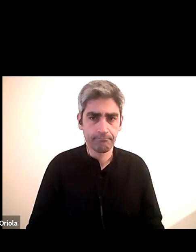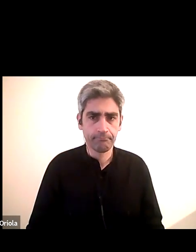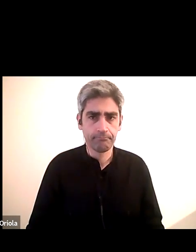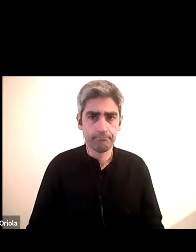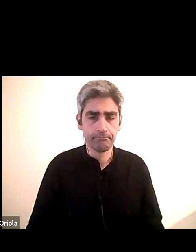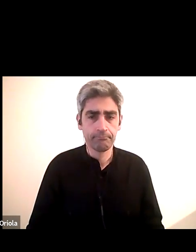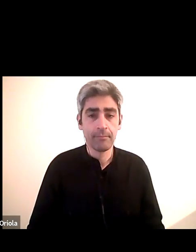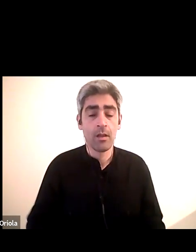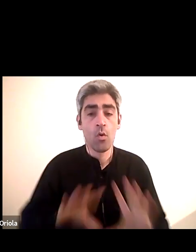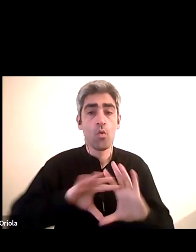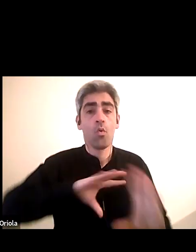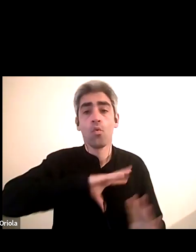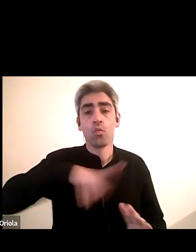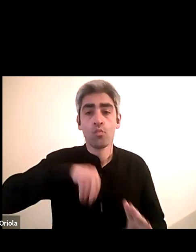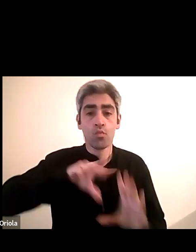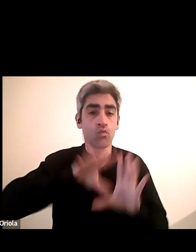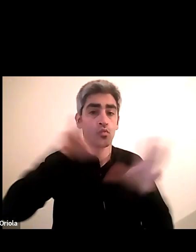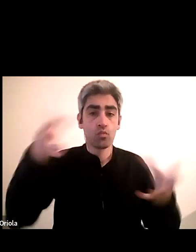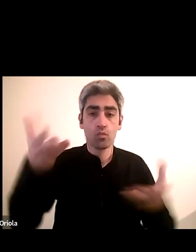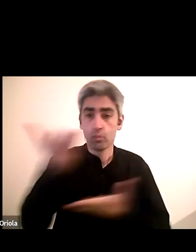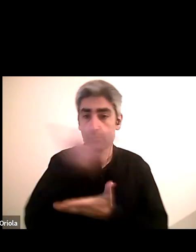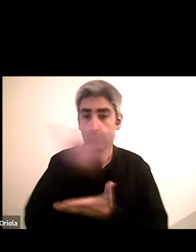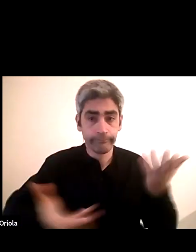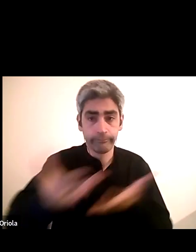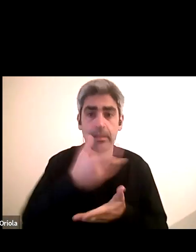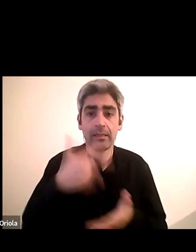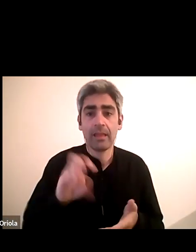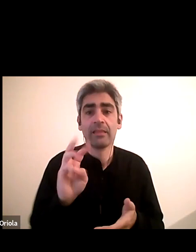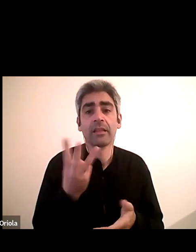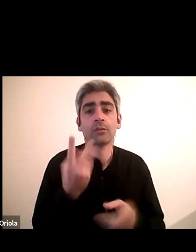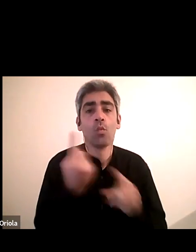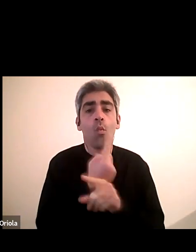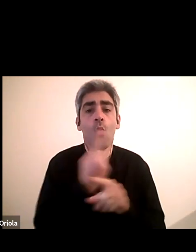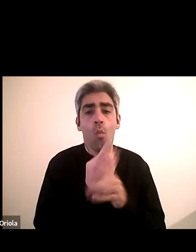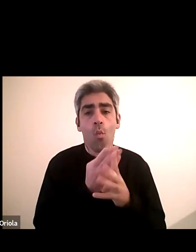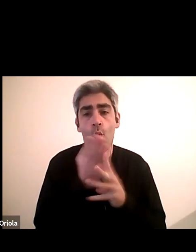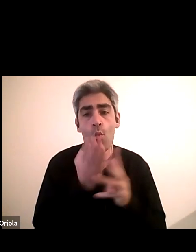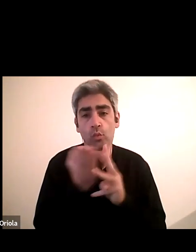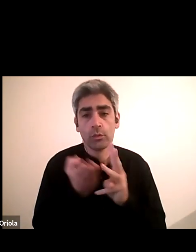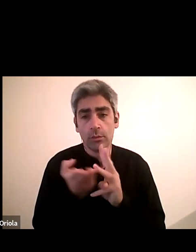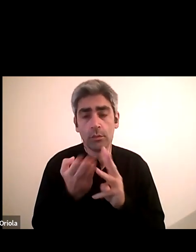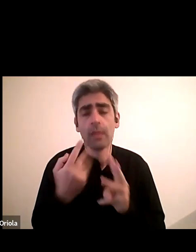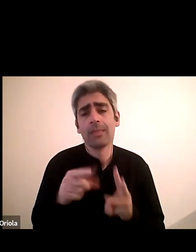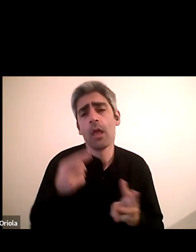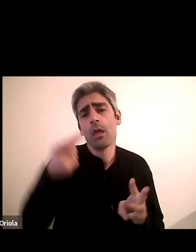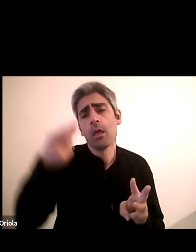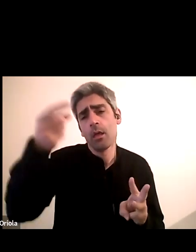a globalização tem três coisas, tem três aspectos, e sim, tem aspectos muito